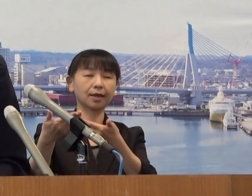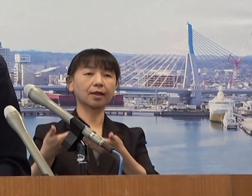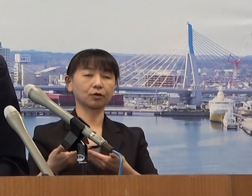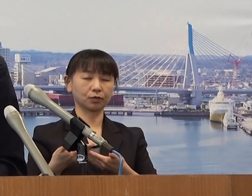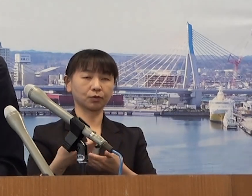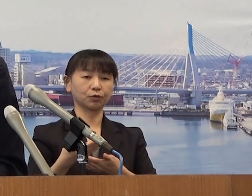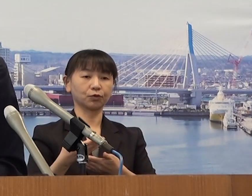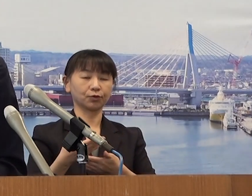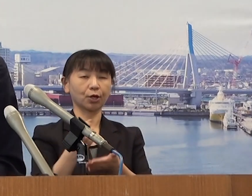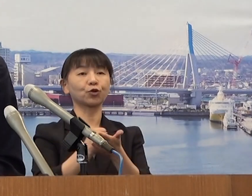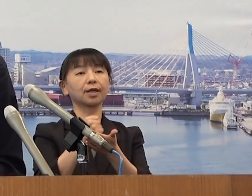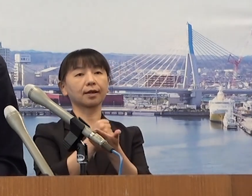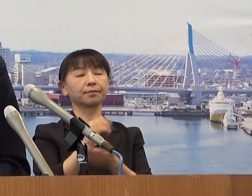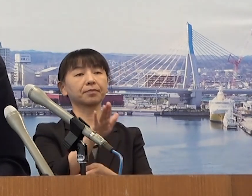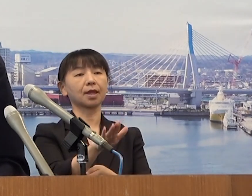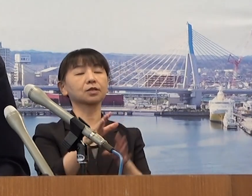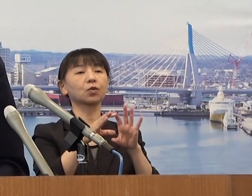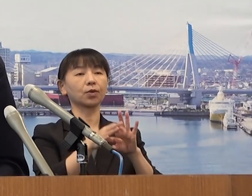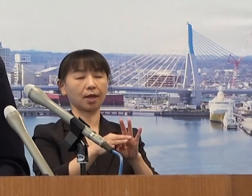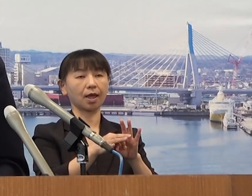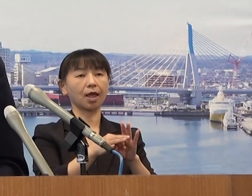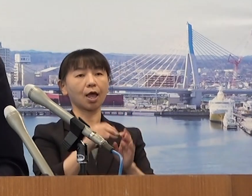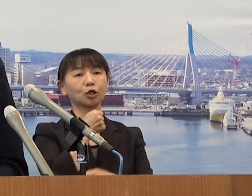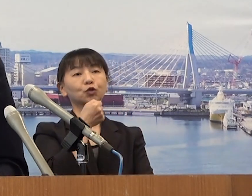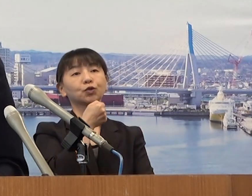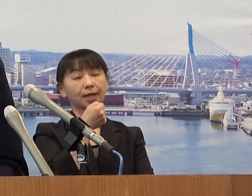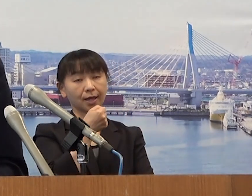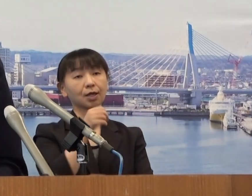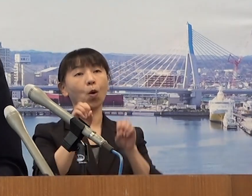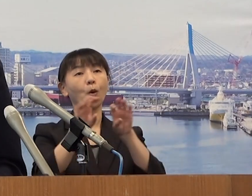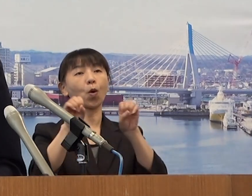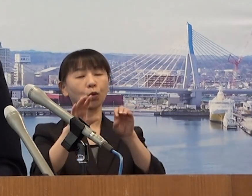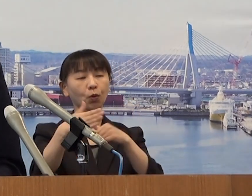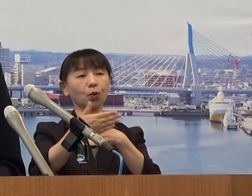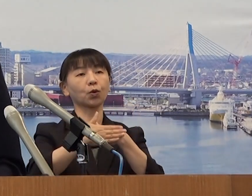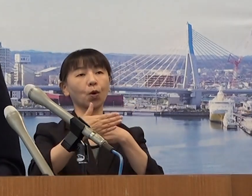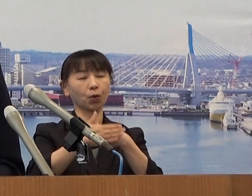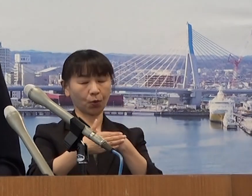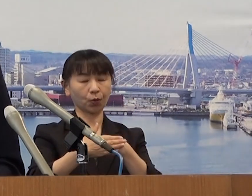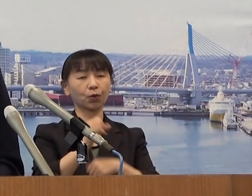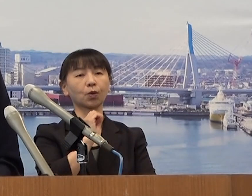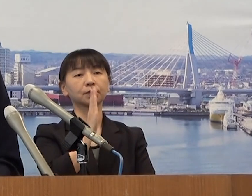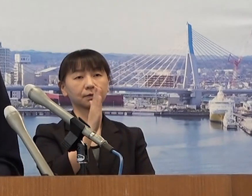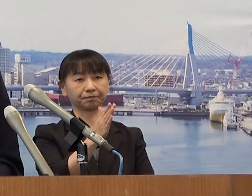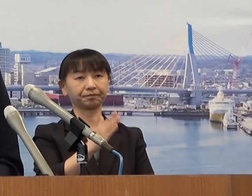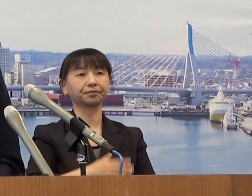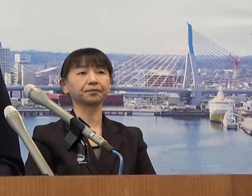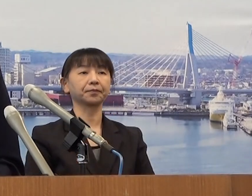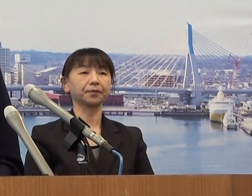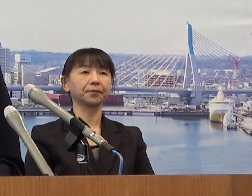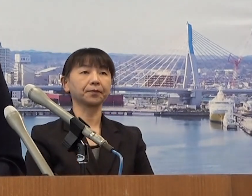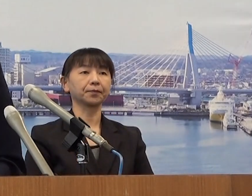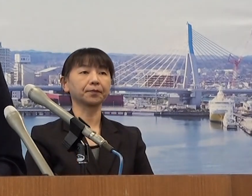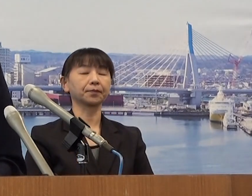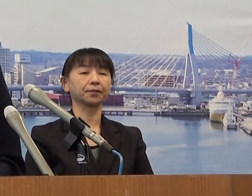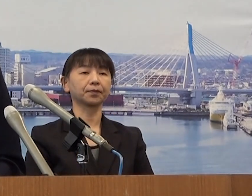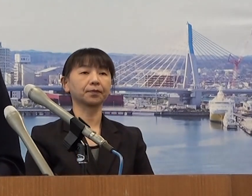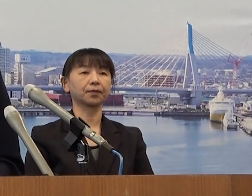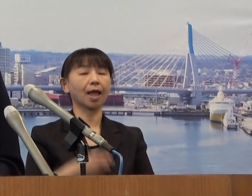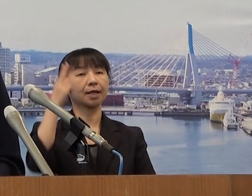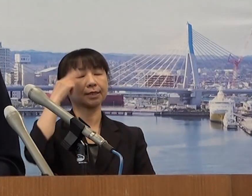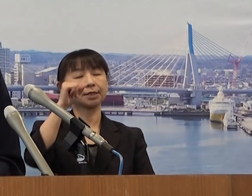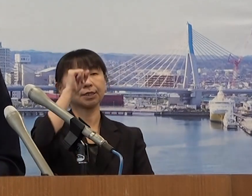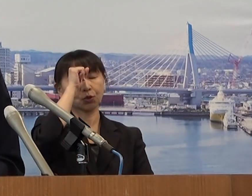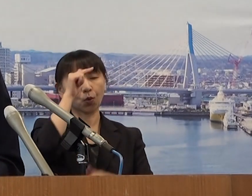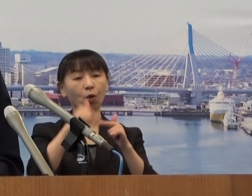く機会となっておりますので、取材報道のご協力を何卒よろしくお願い申し上げます。認知